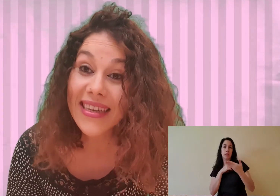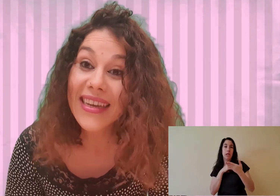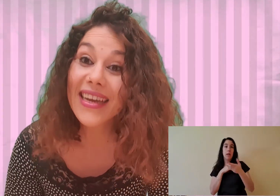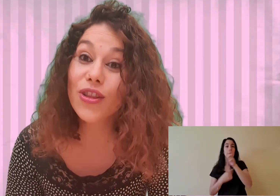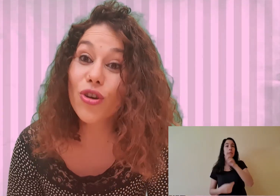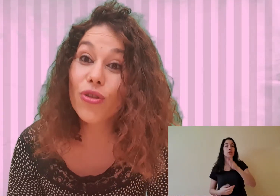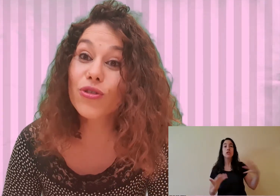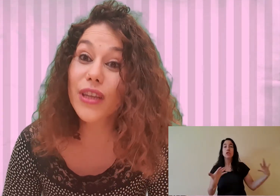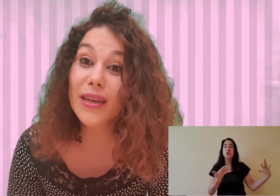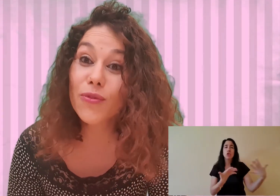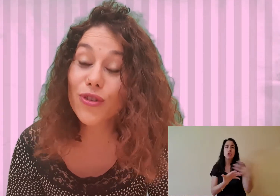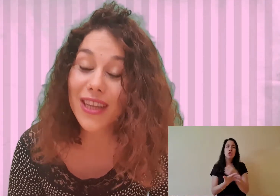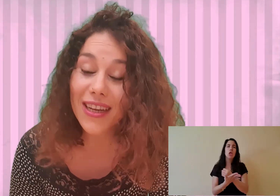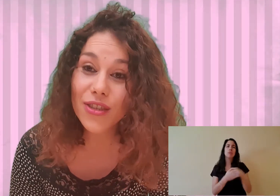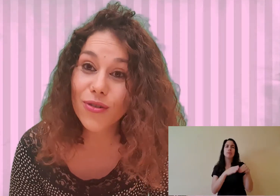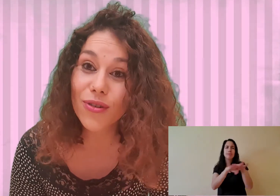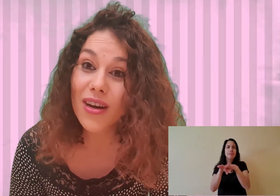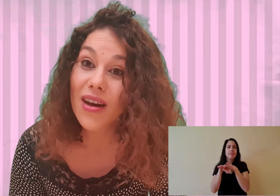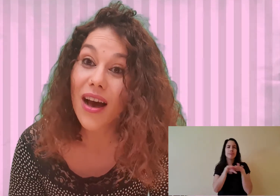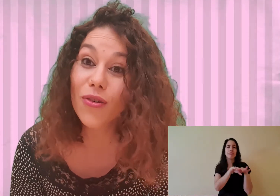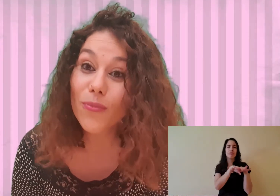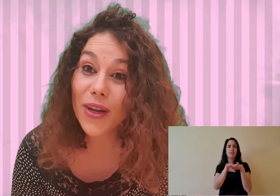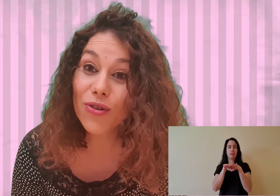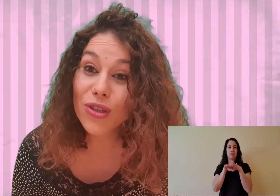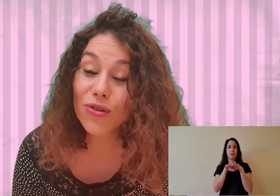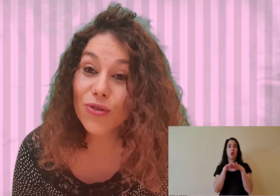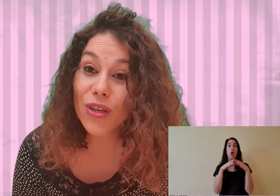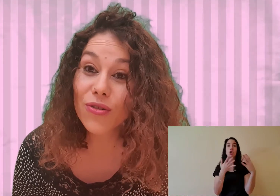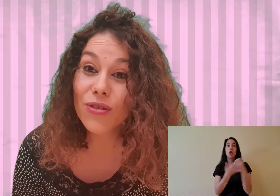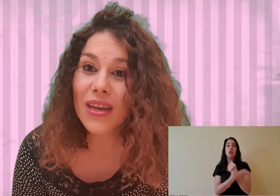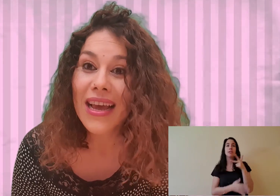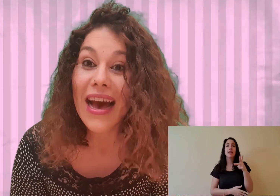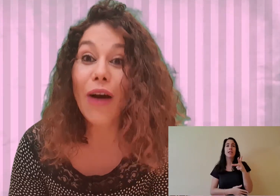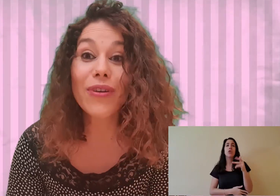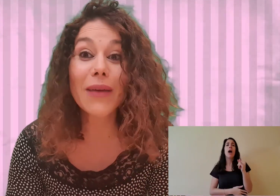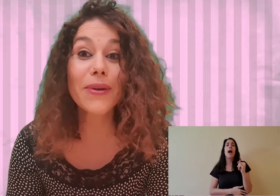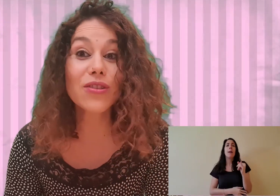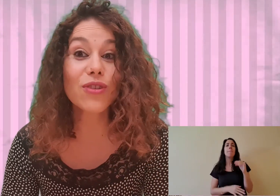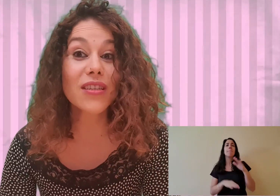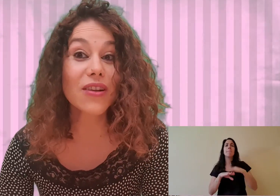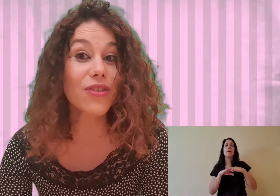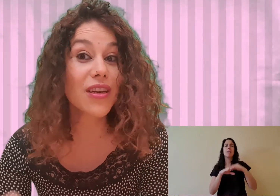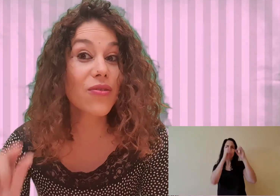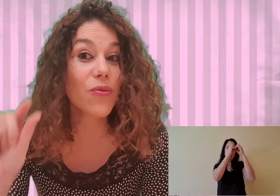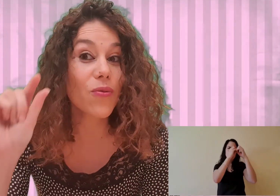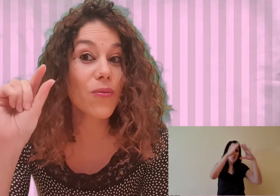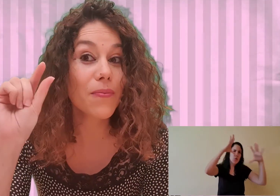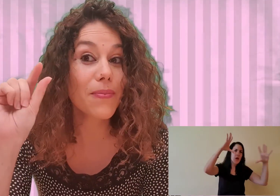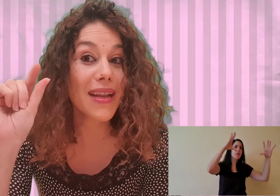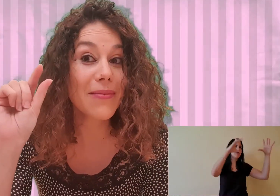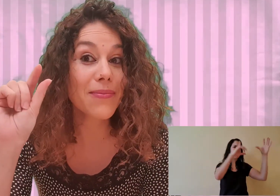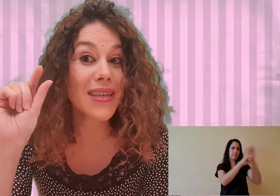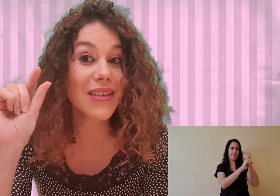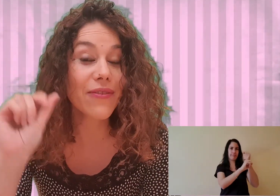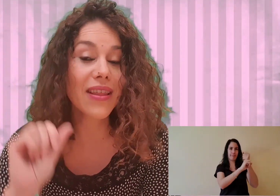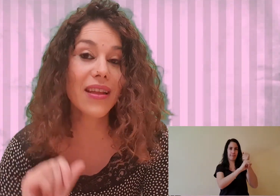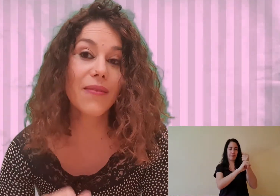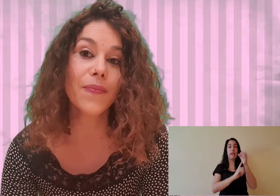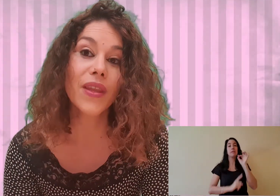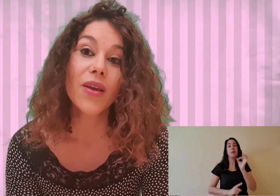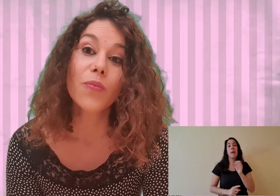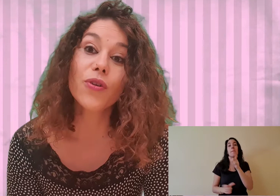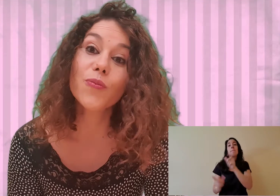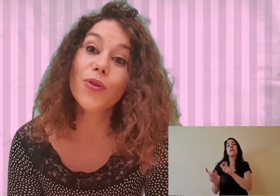iguales, que todos tenemos derecho a cumplir nuestros sueños, aunque hay personas que lo tienen un pelín más